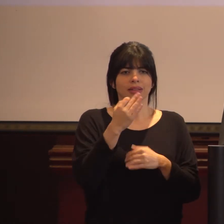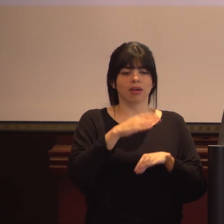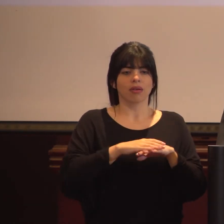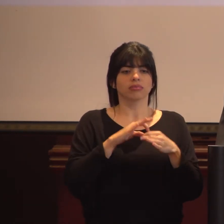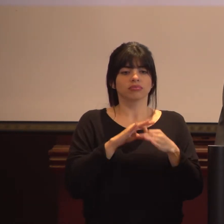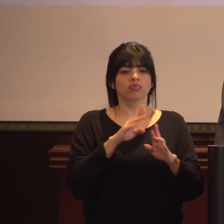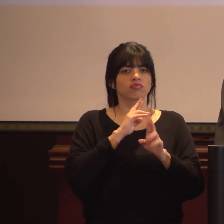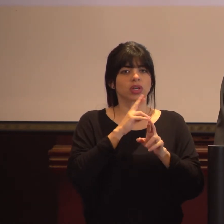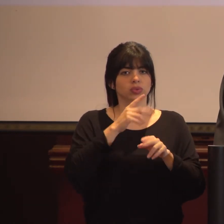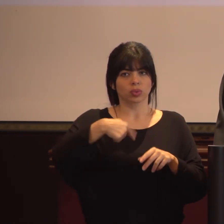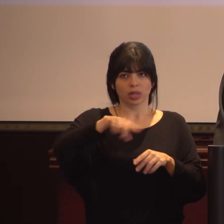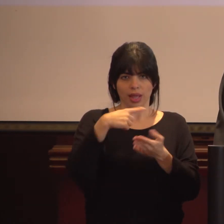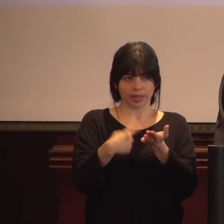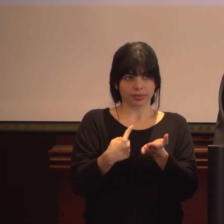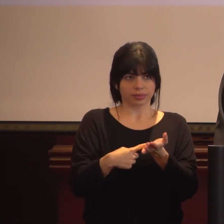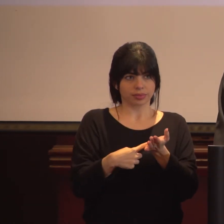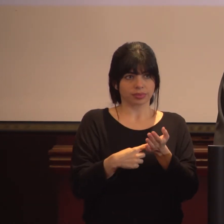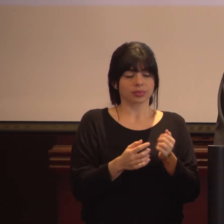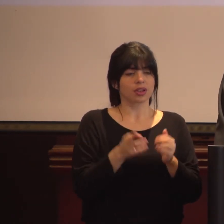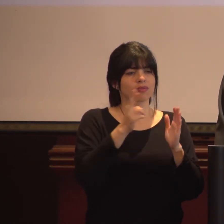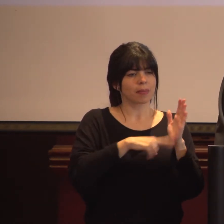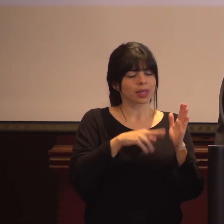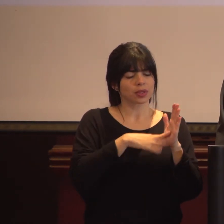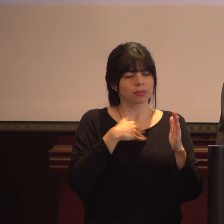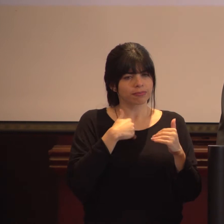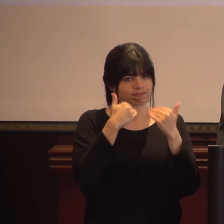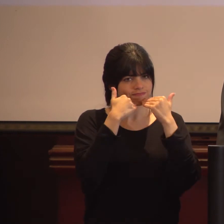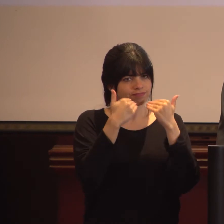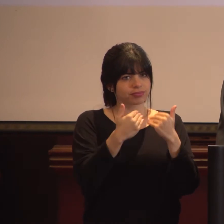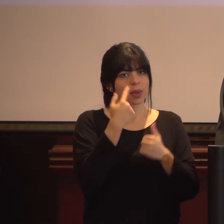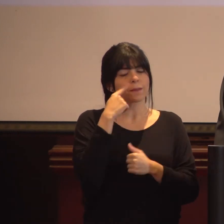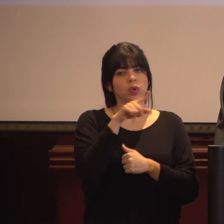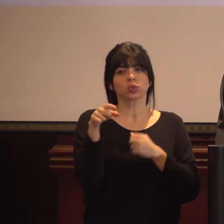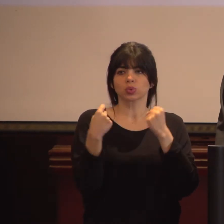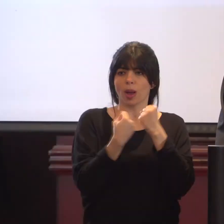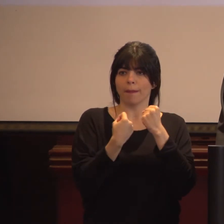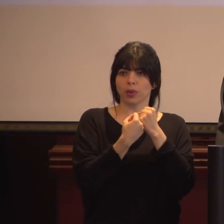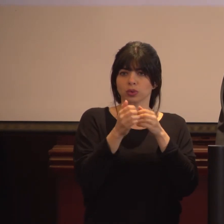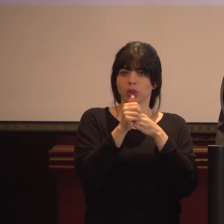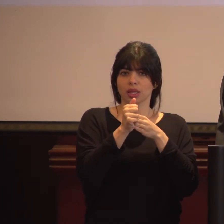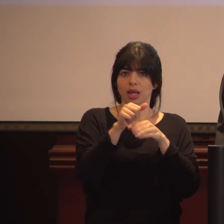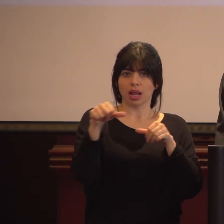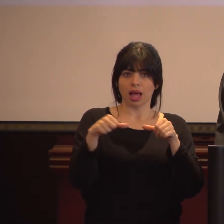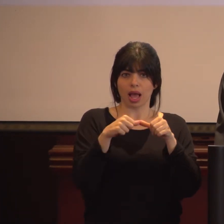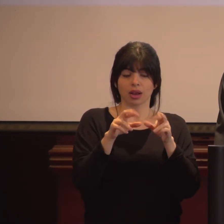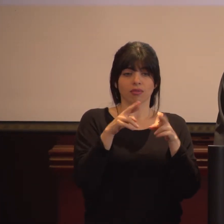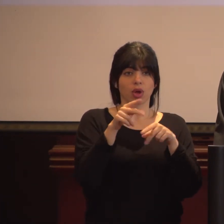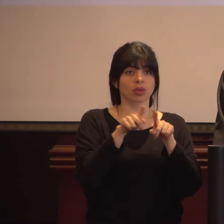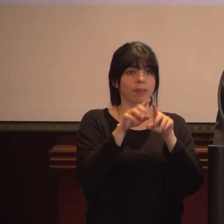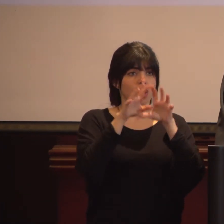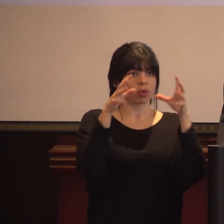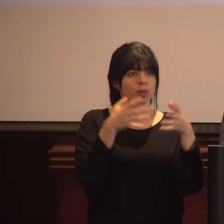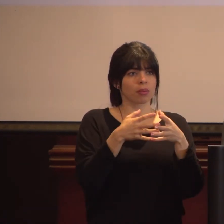resultados de estas mesas redonda y le reitero mi agradecimiento por su apoyo y liderazgo regional y global